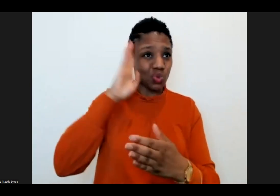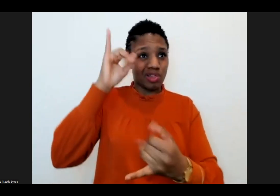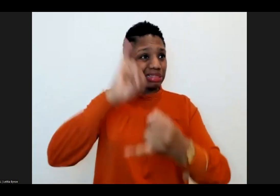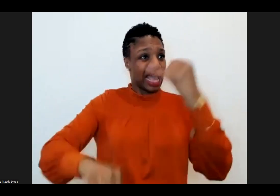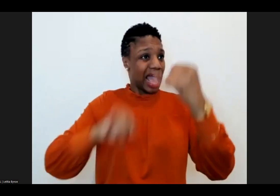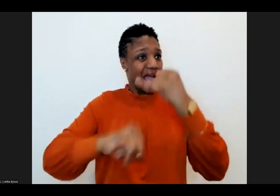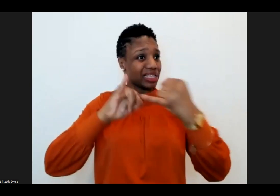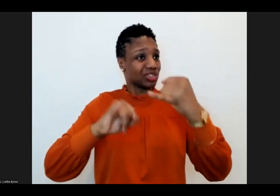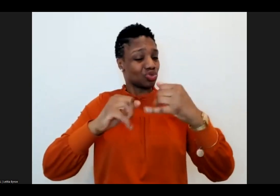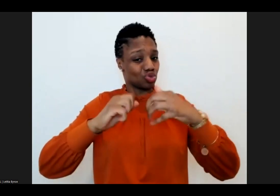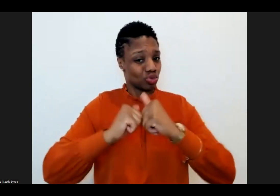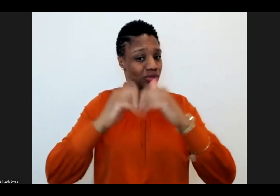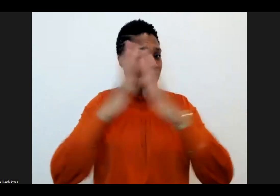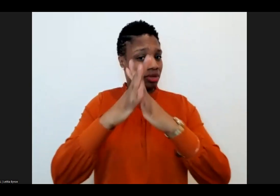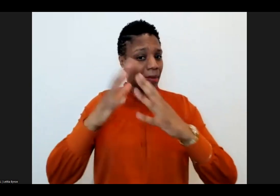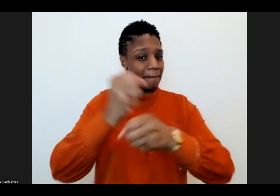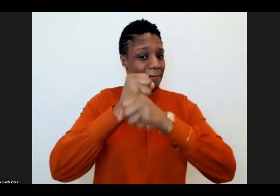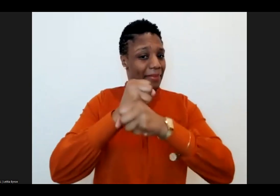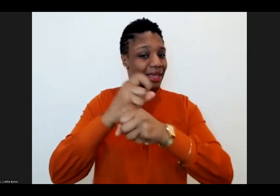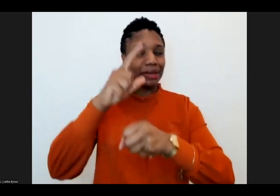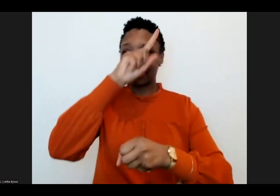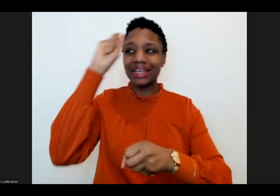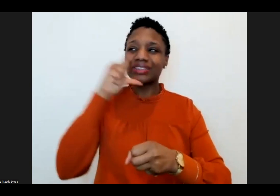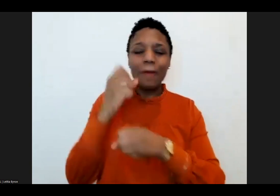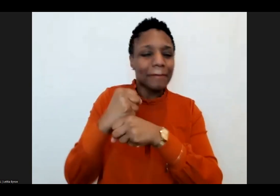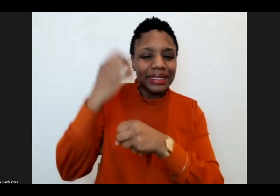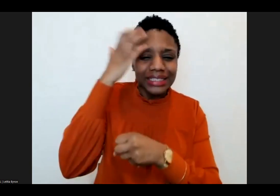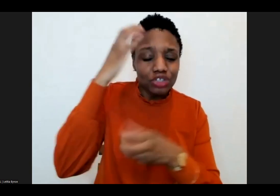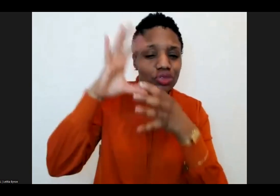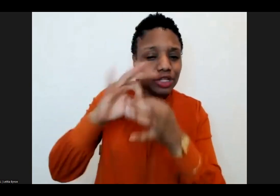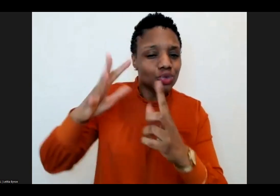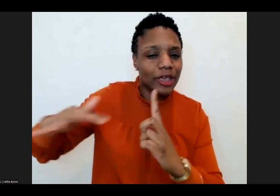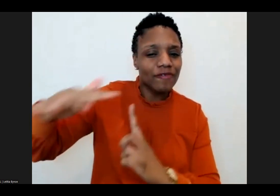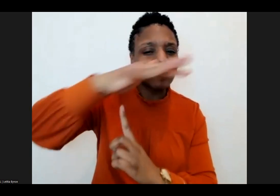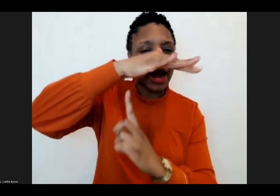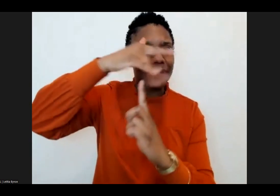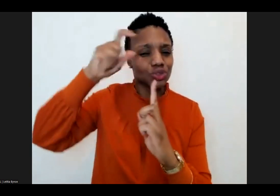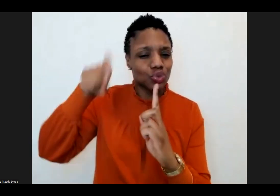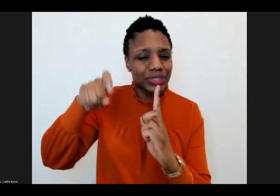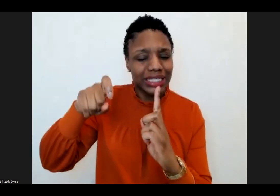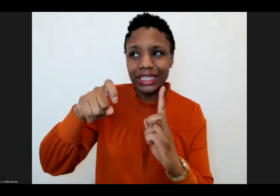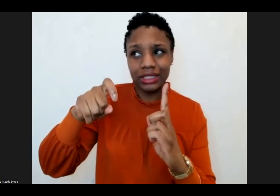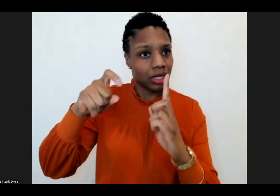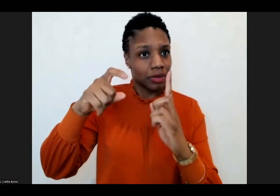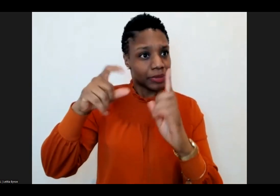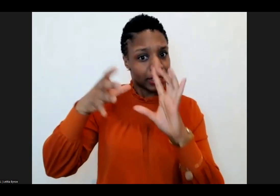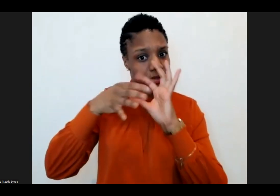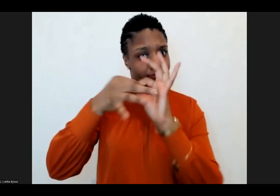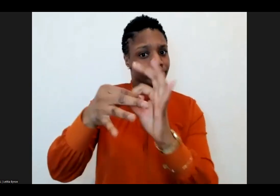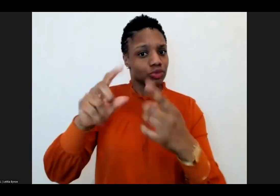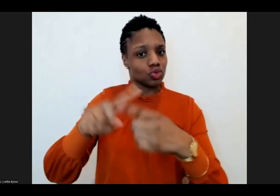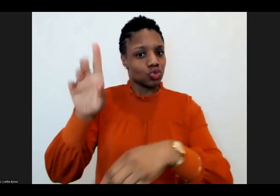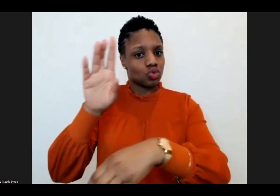aceite de petróleo eh No sé es algo que eh en